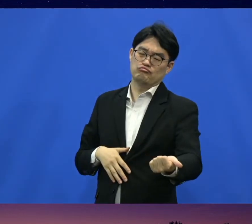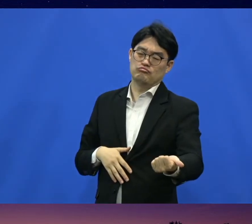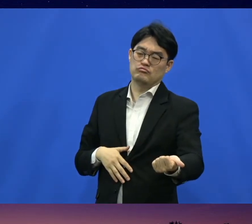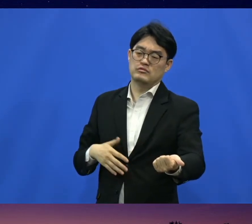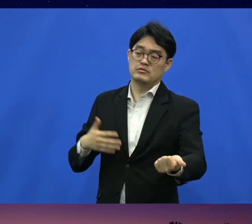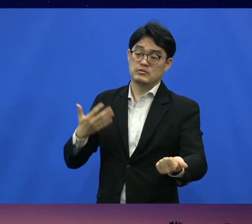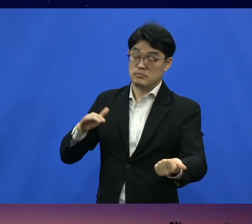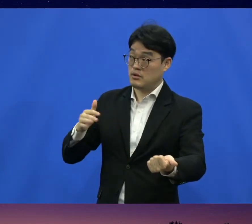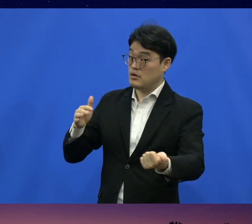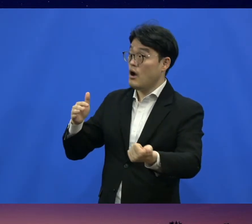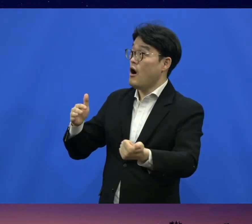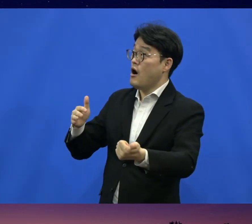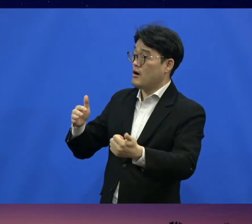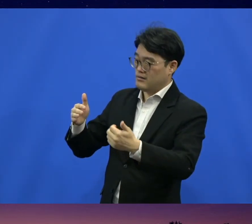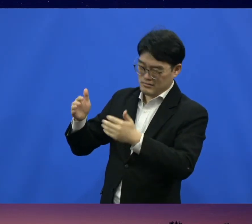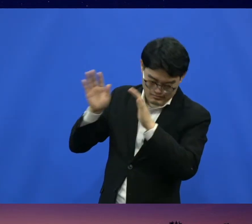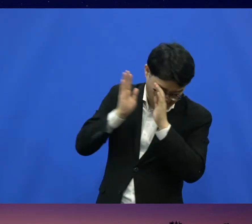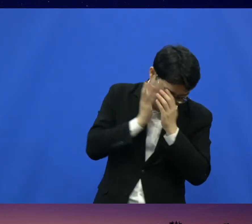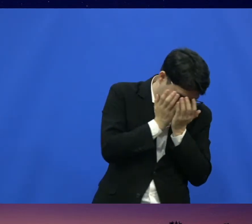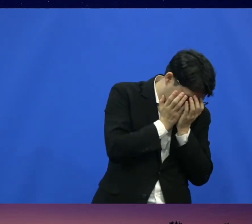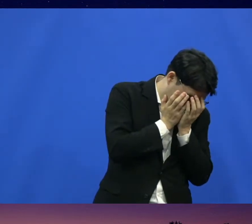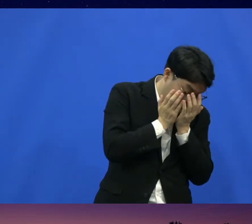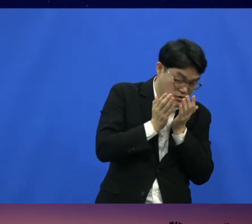해결하기 위해서 그리스도가 오신 거죠.